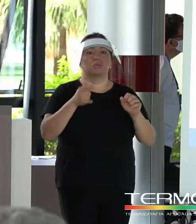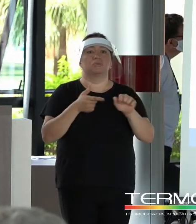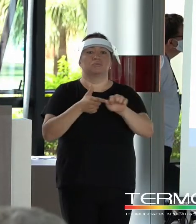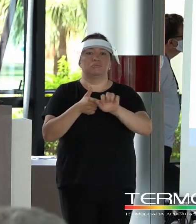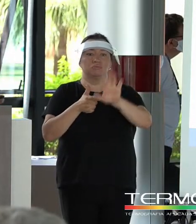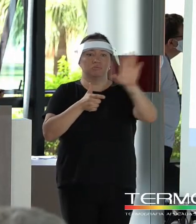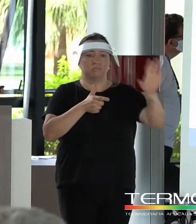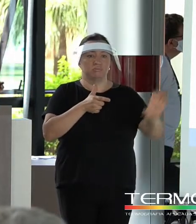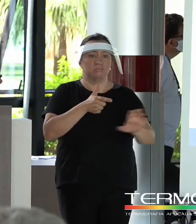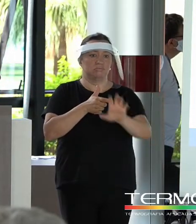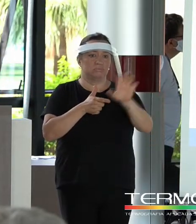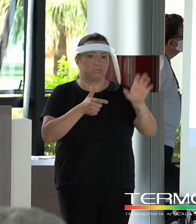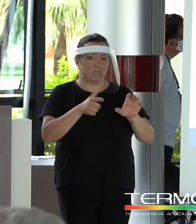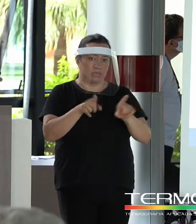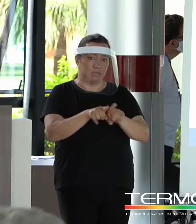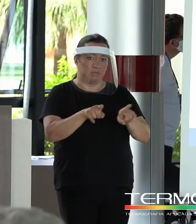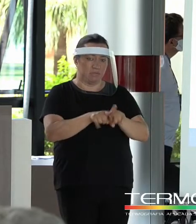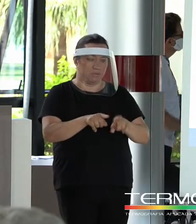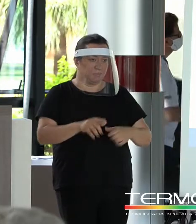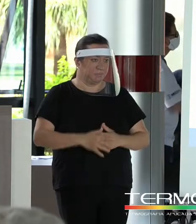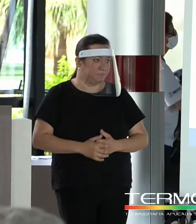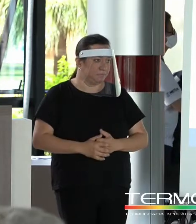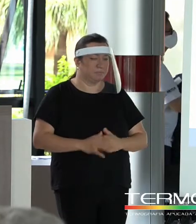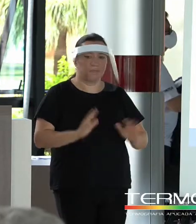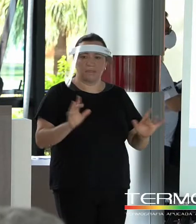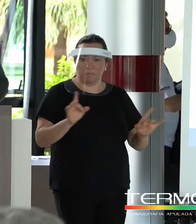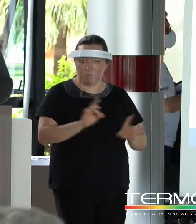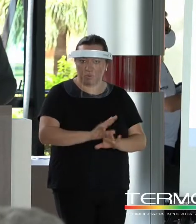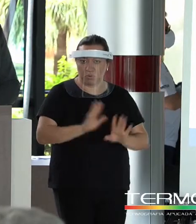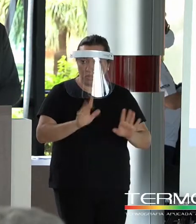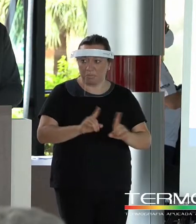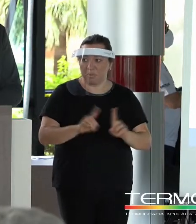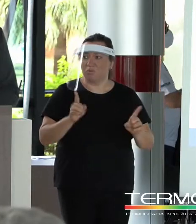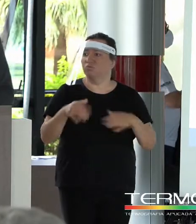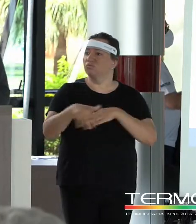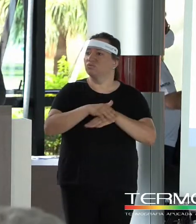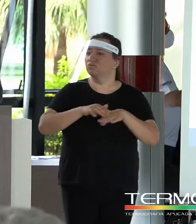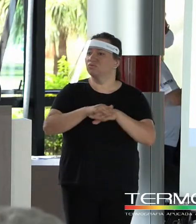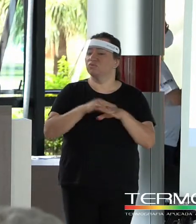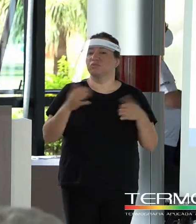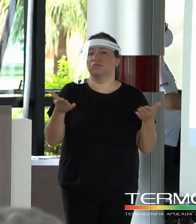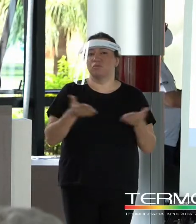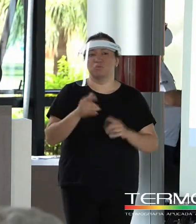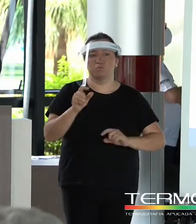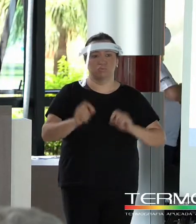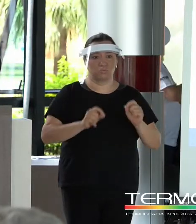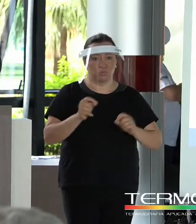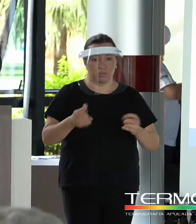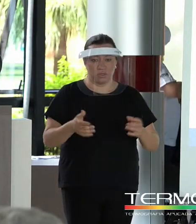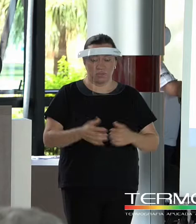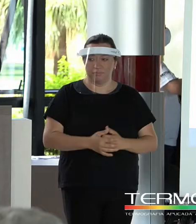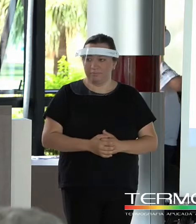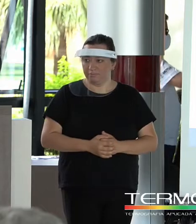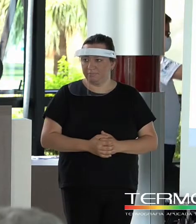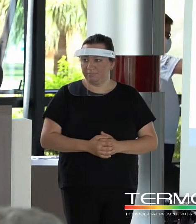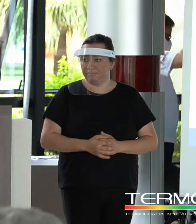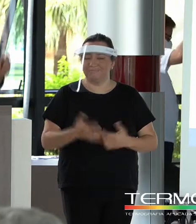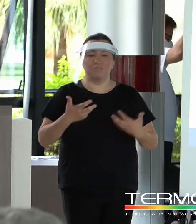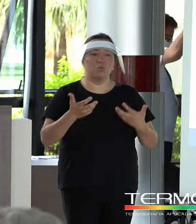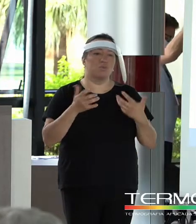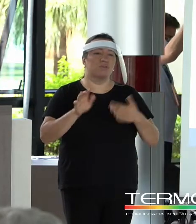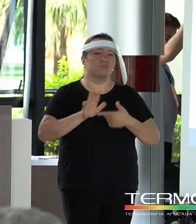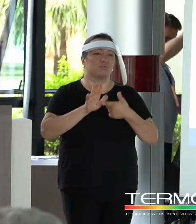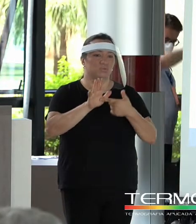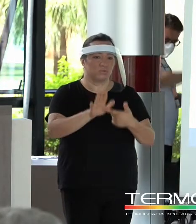tenho divulgado também. Pronto, mas o que a gente vai falar aqui hoje, né? Eu quero mostrar